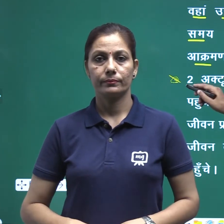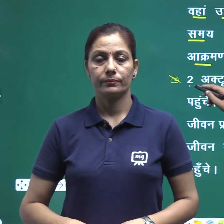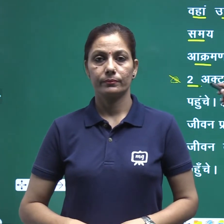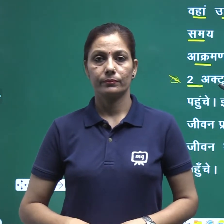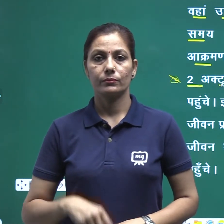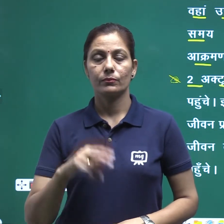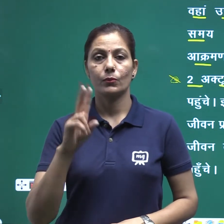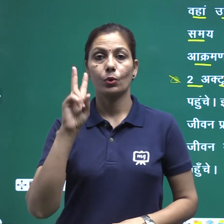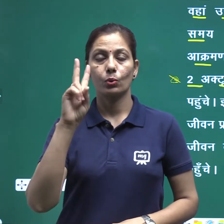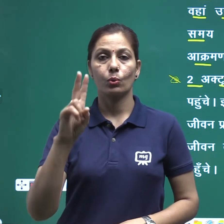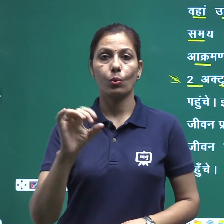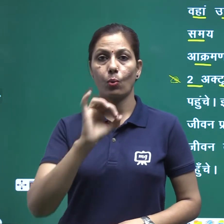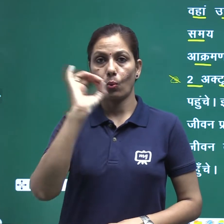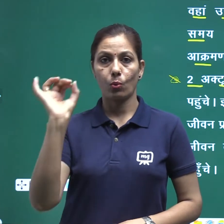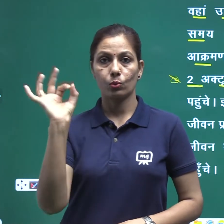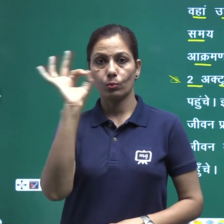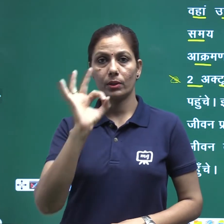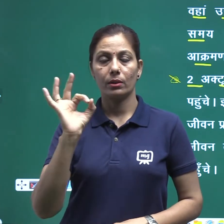2 अक्टूबर 1950 में